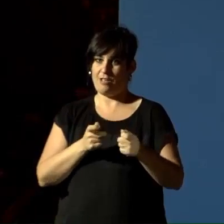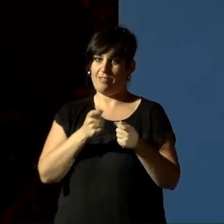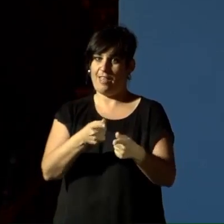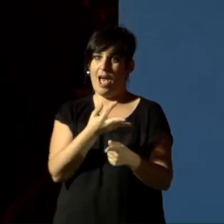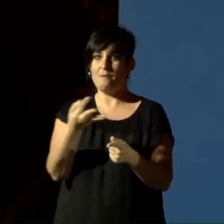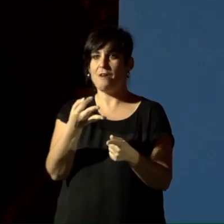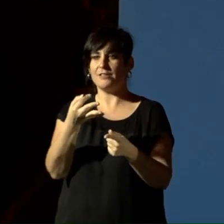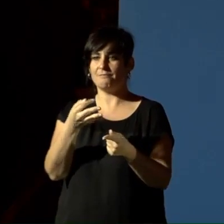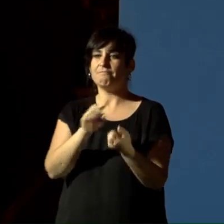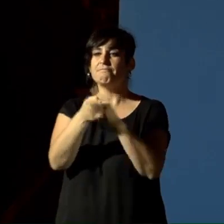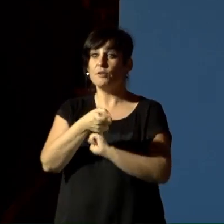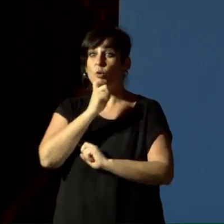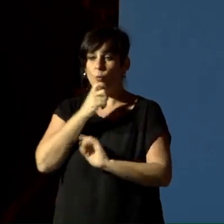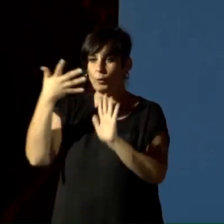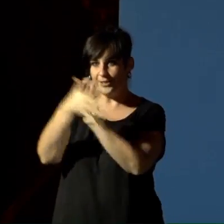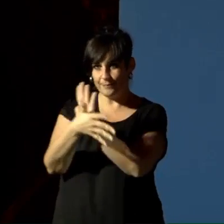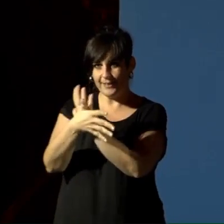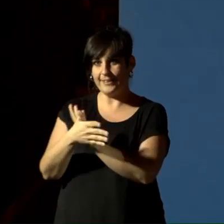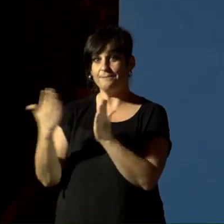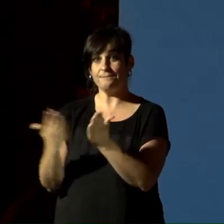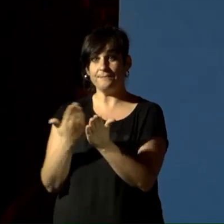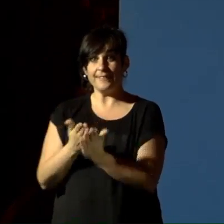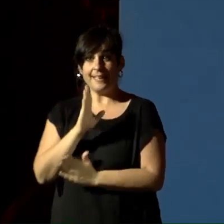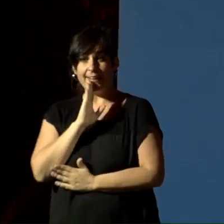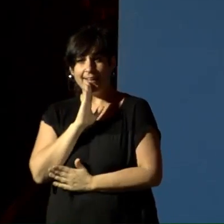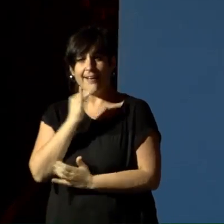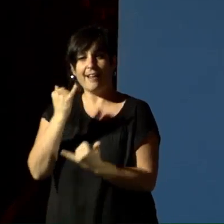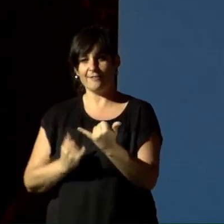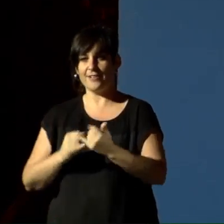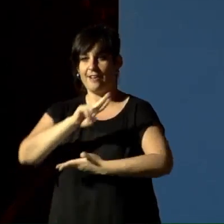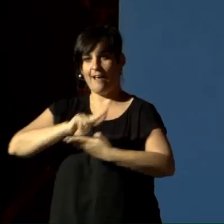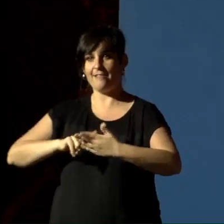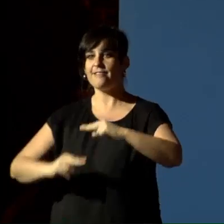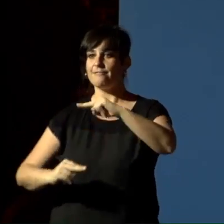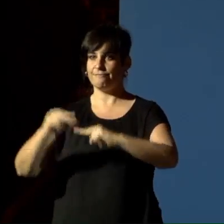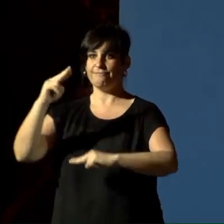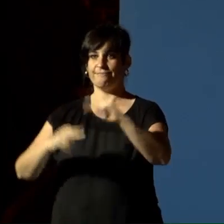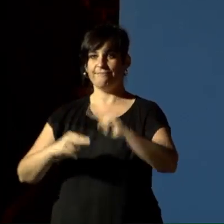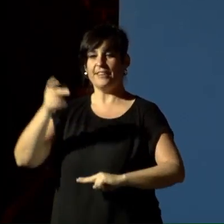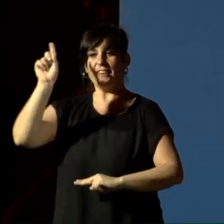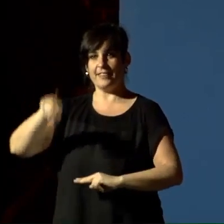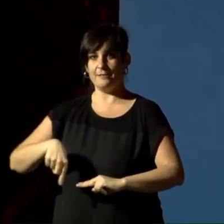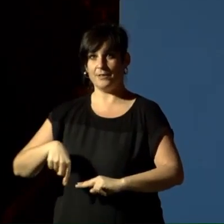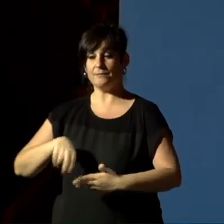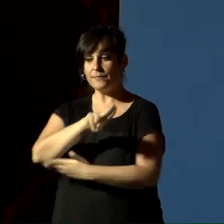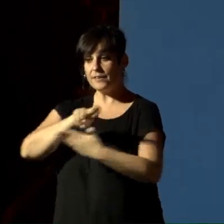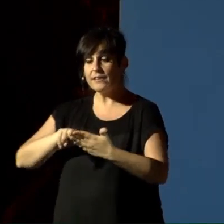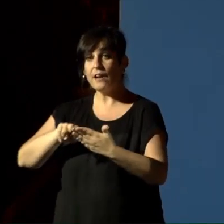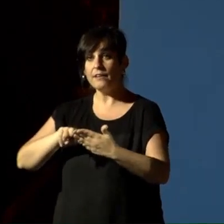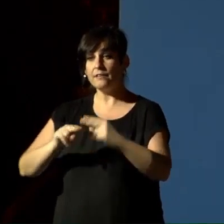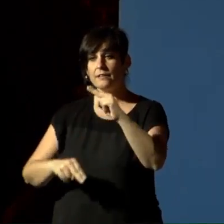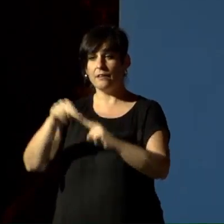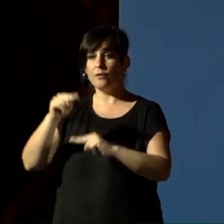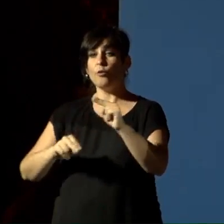transformadas. Ese libro construiu Galicia tamén. Construiu Galicia dunha forma moi